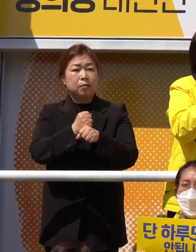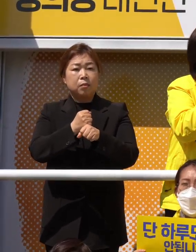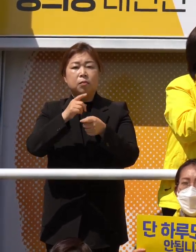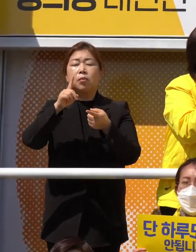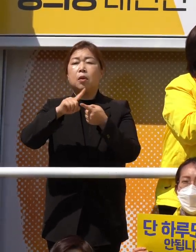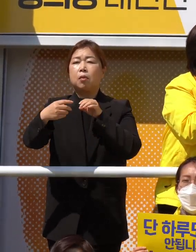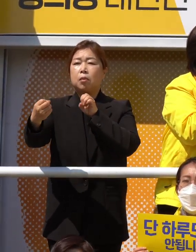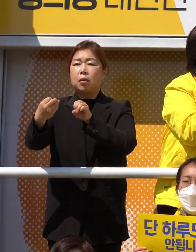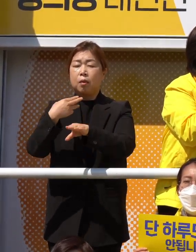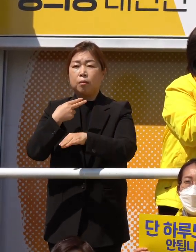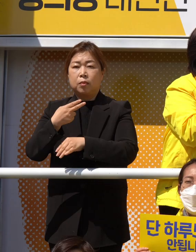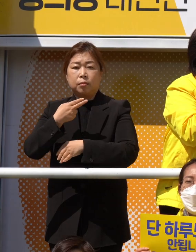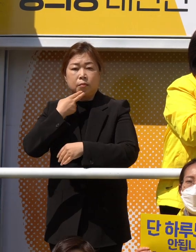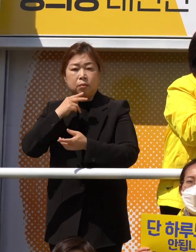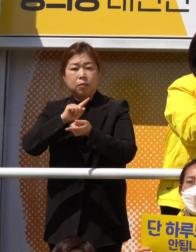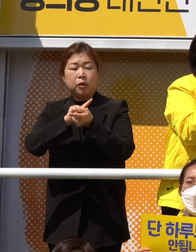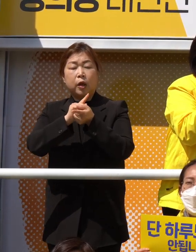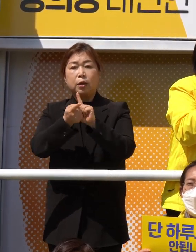답변 대신에